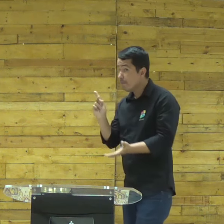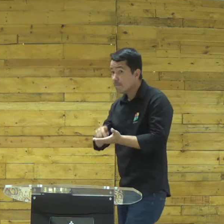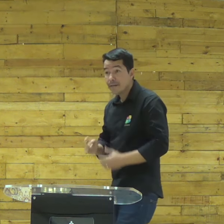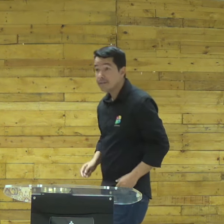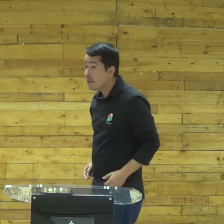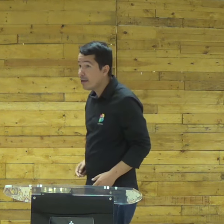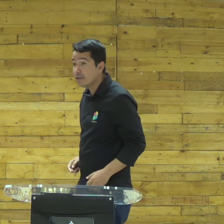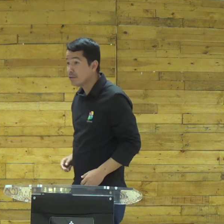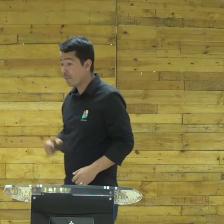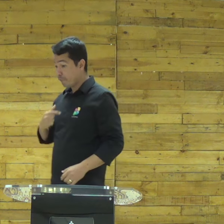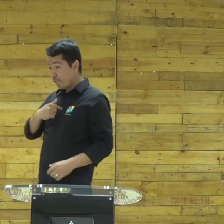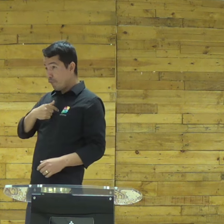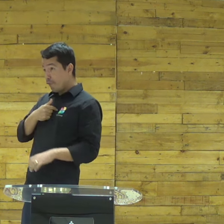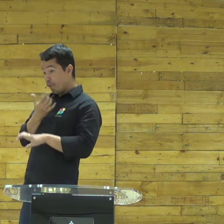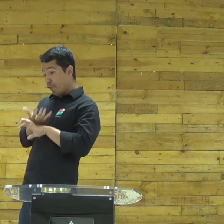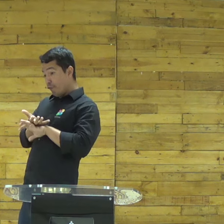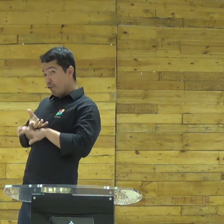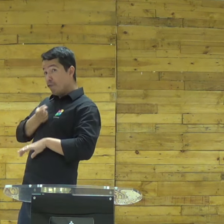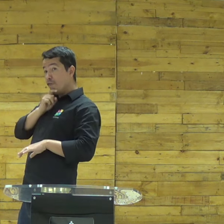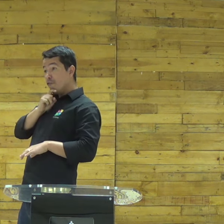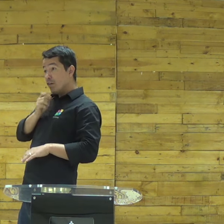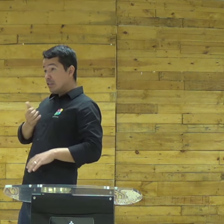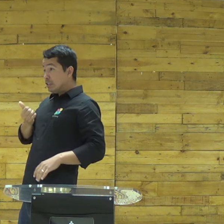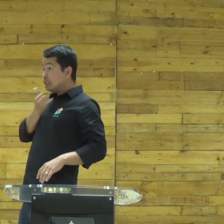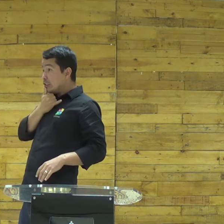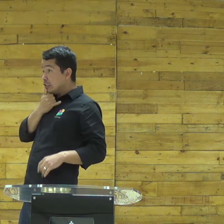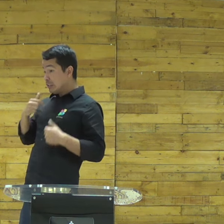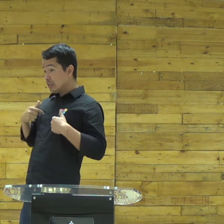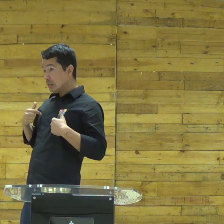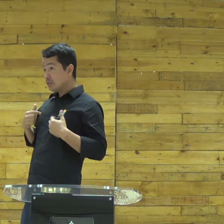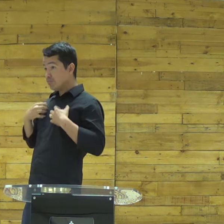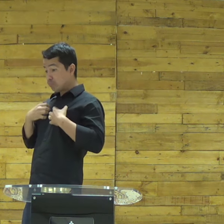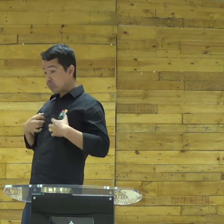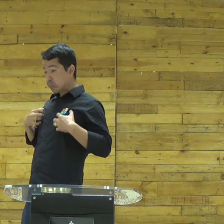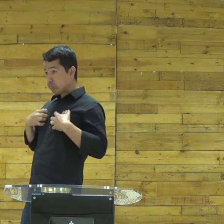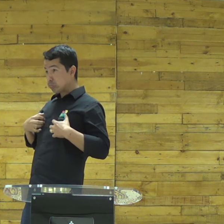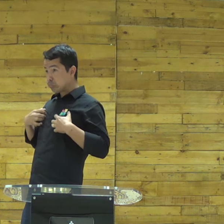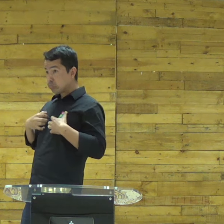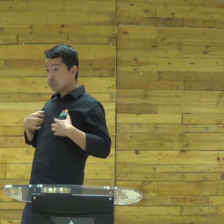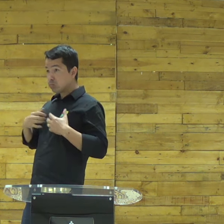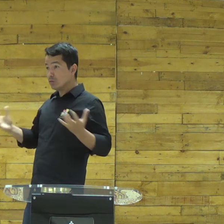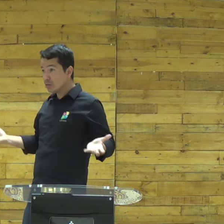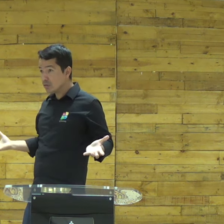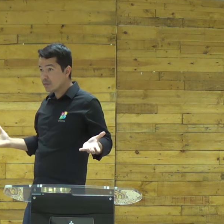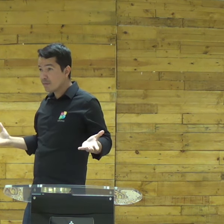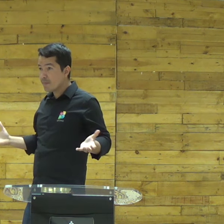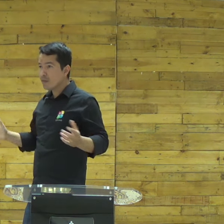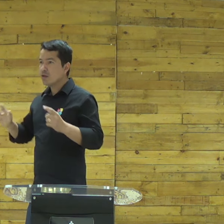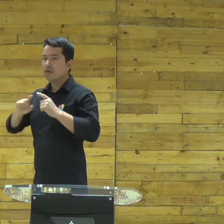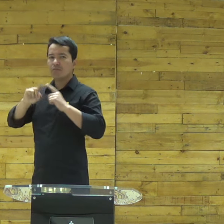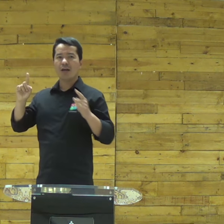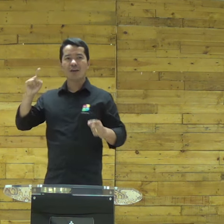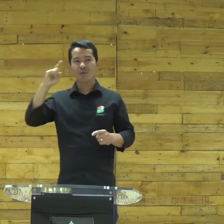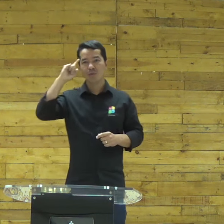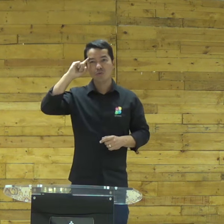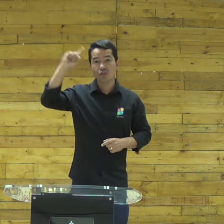grande zero a minha experiência com deus Minha Vida Era Vazia e fria cheia de tristeza e